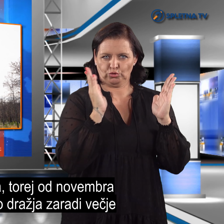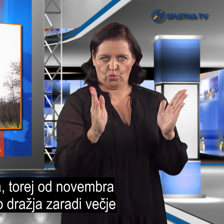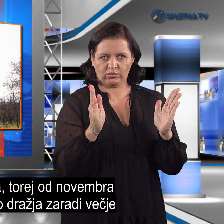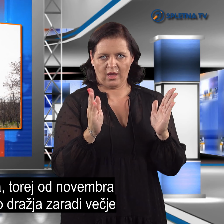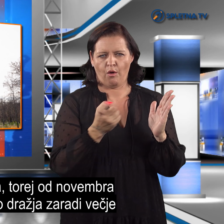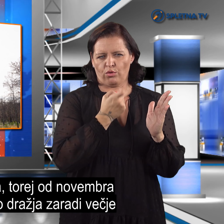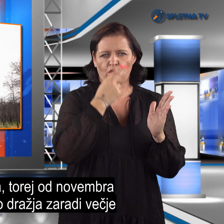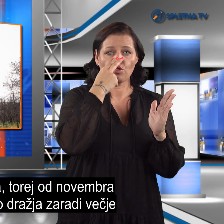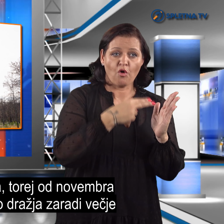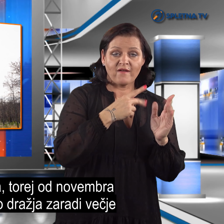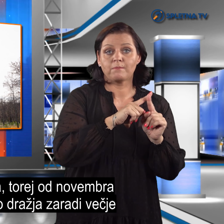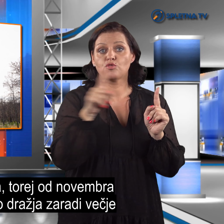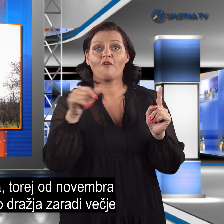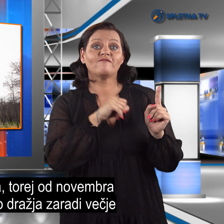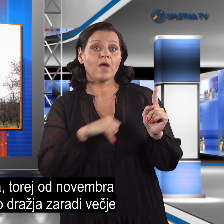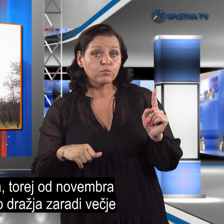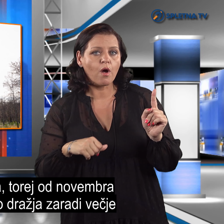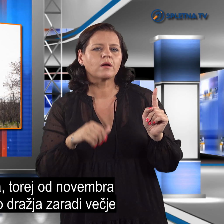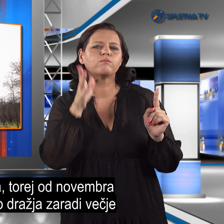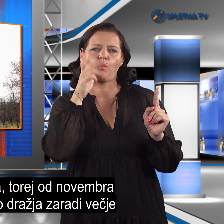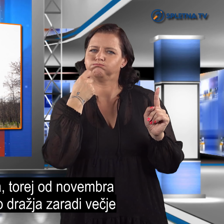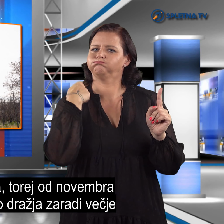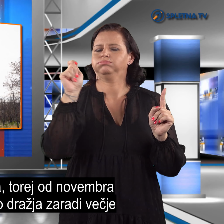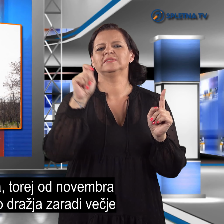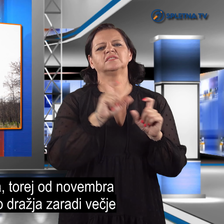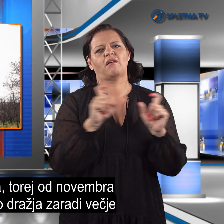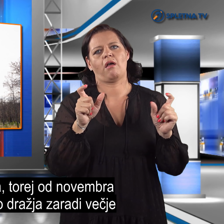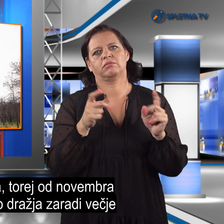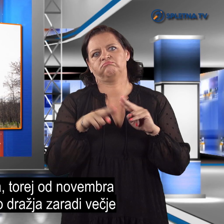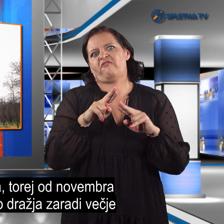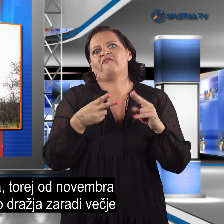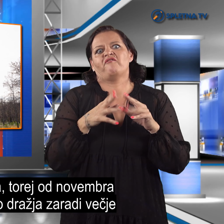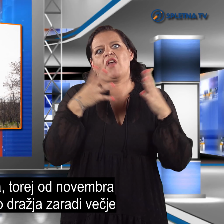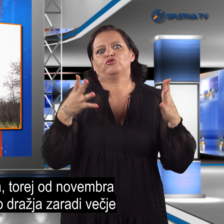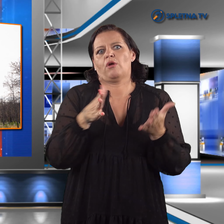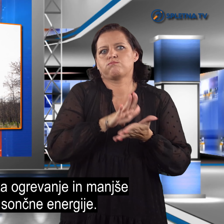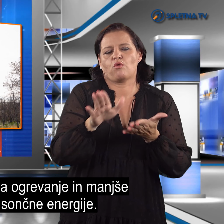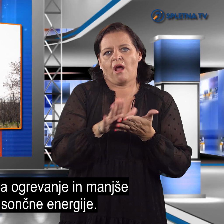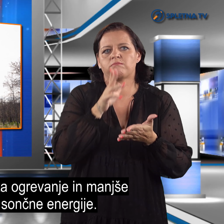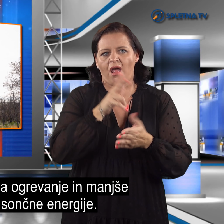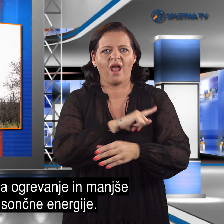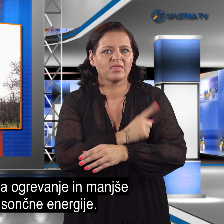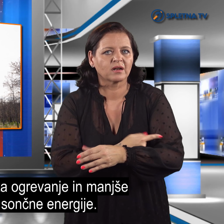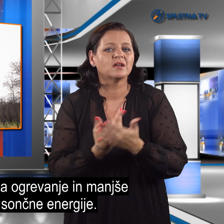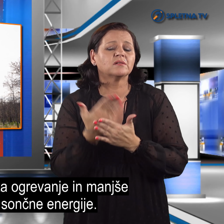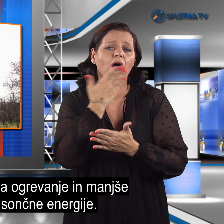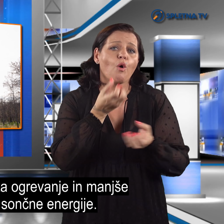torej od novembra do februarja, bo dražja zaradi večje porabe energije za ogrevanje in manjše proizvodnje